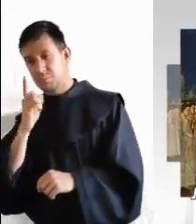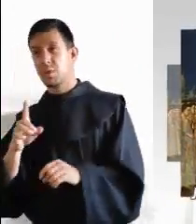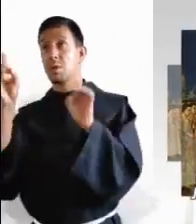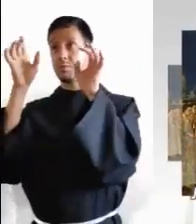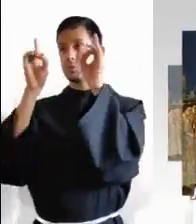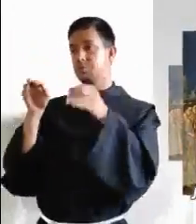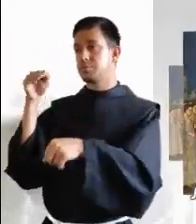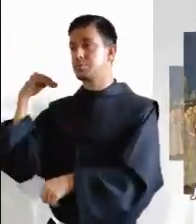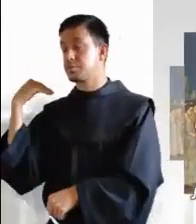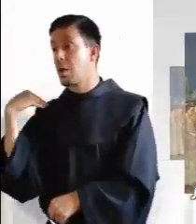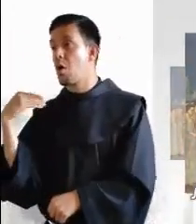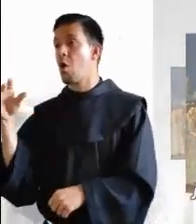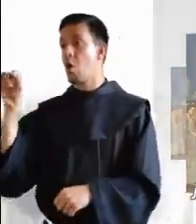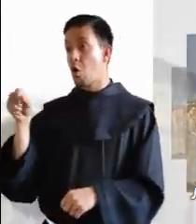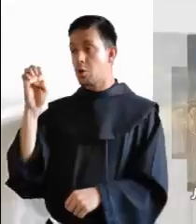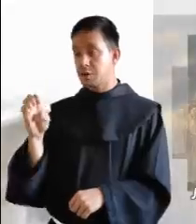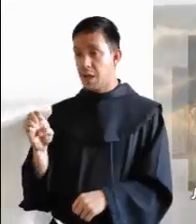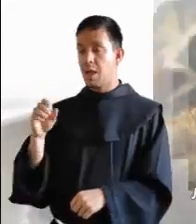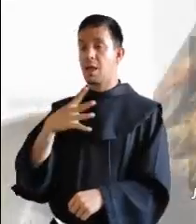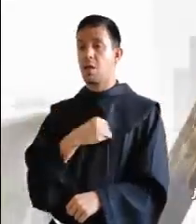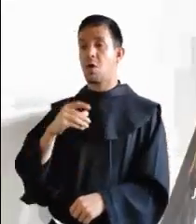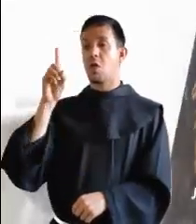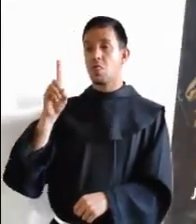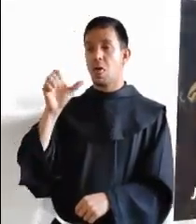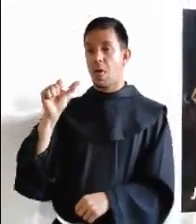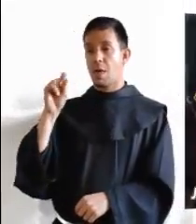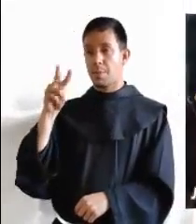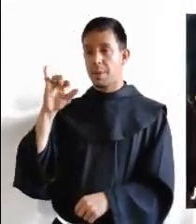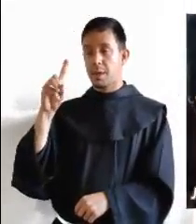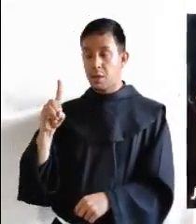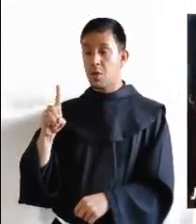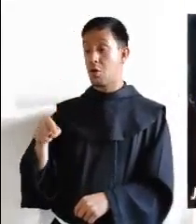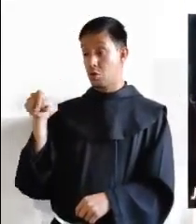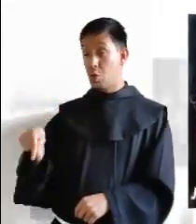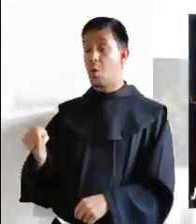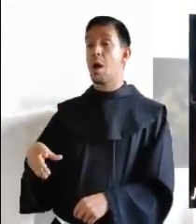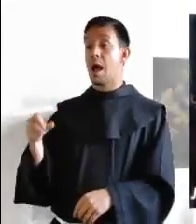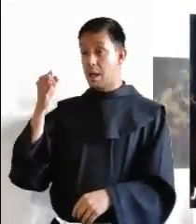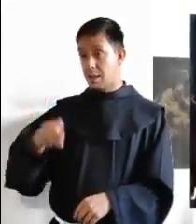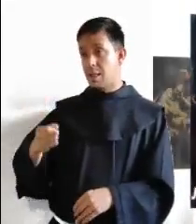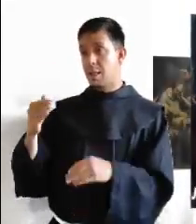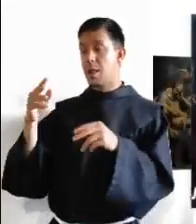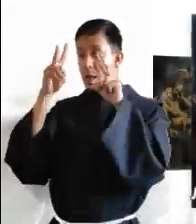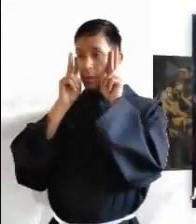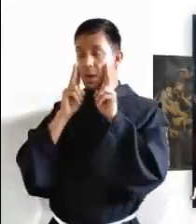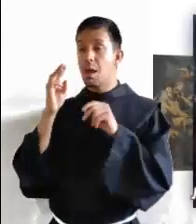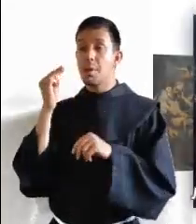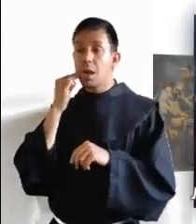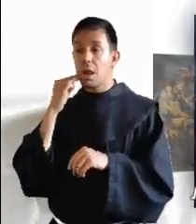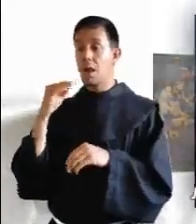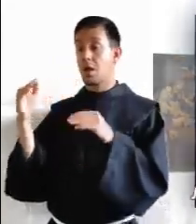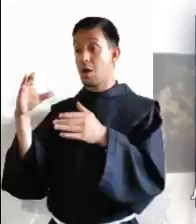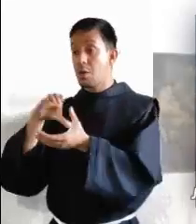José, hijo de David, no dudes en recibir en tu casa a María, tu esposa, porque ella ha concebido por obra